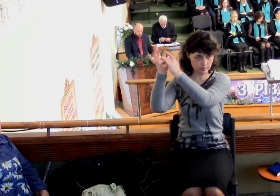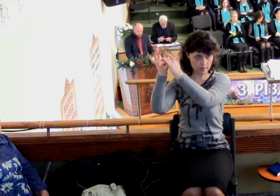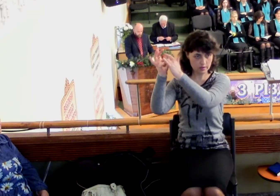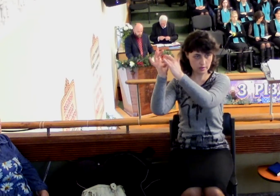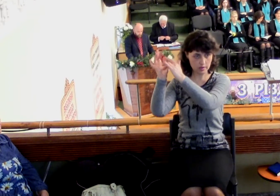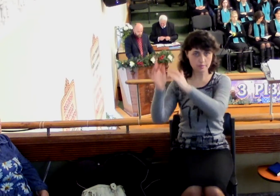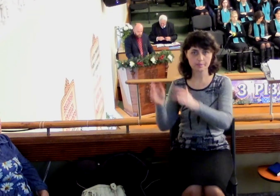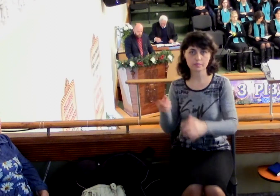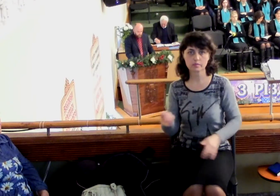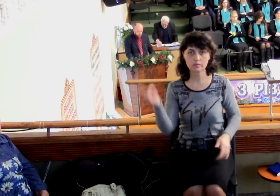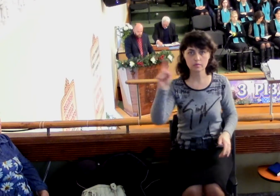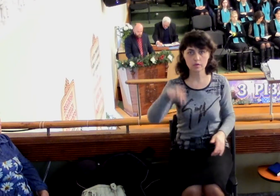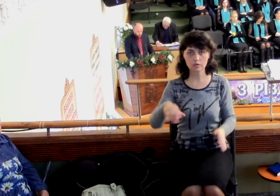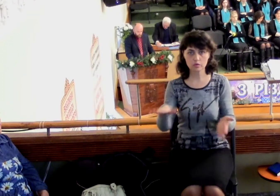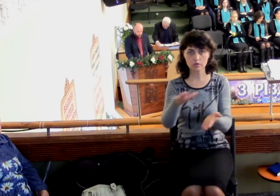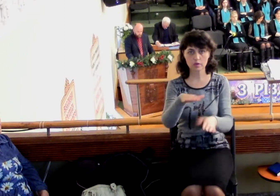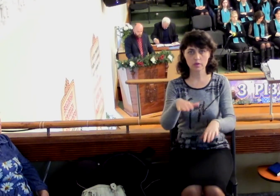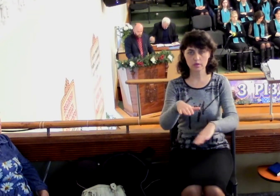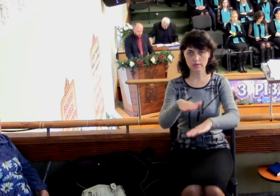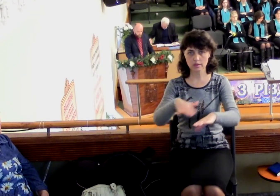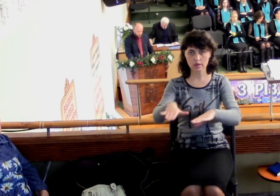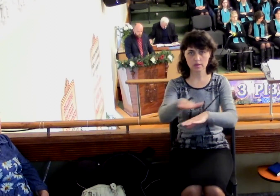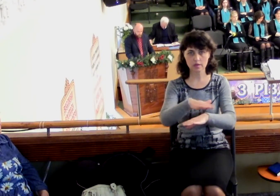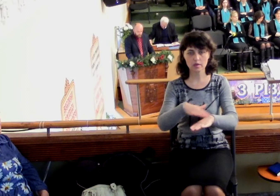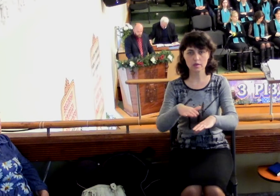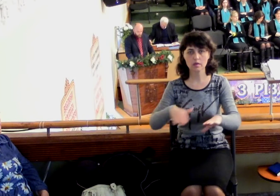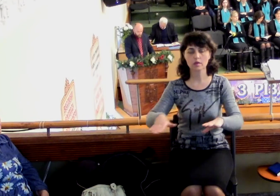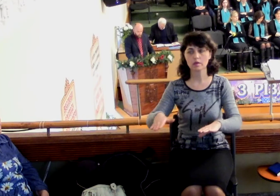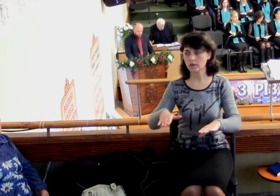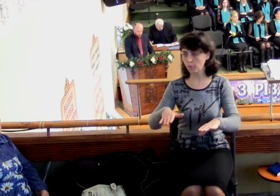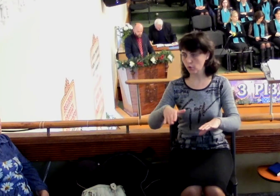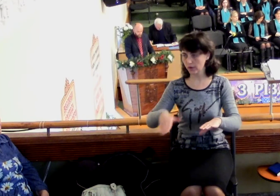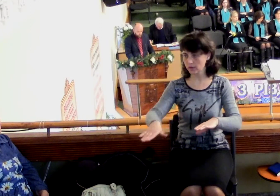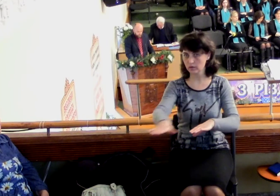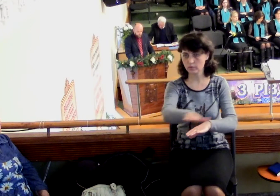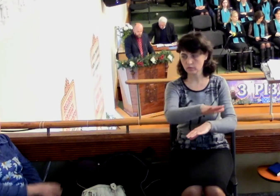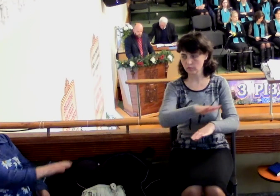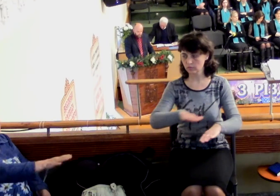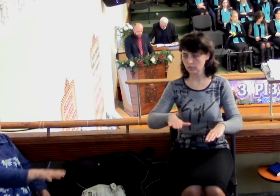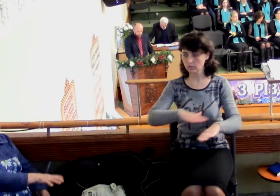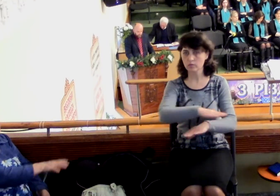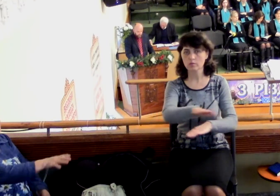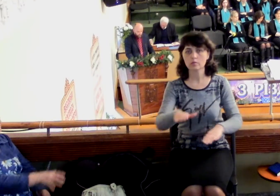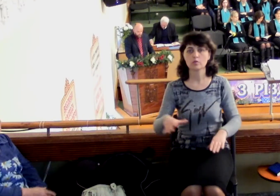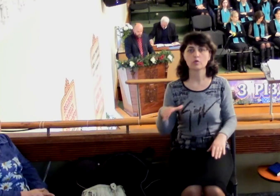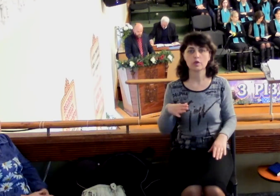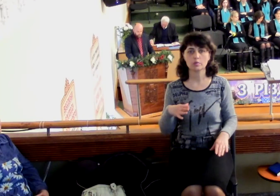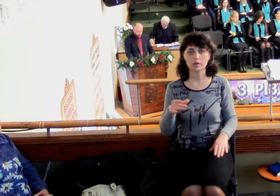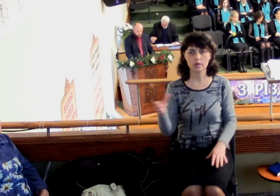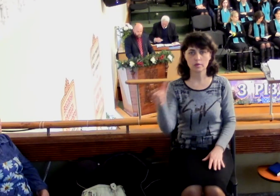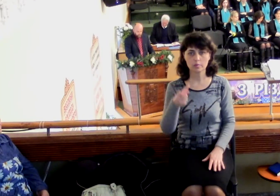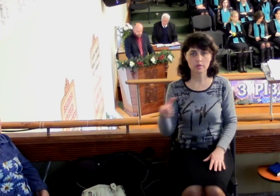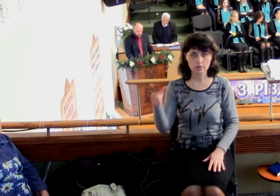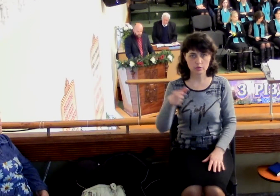поле были пастухи, которые содержали ночную стражу у стада своего. И вдруг предстал им ангел Господень, и